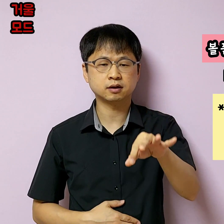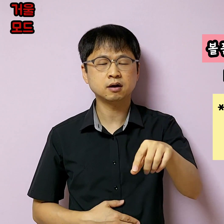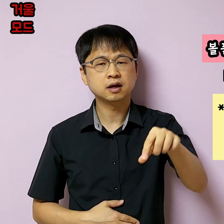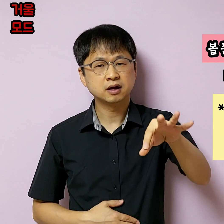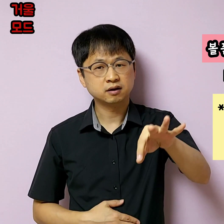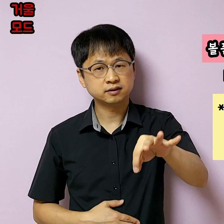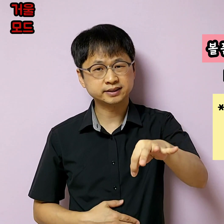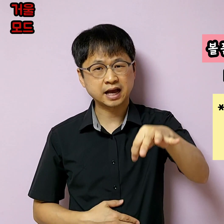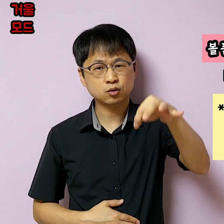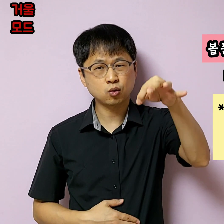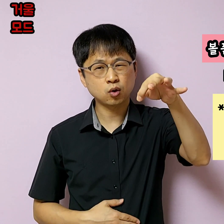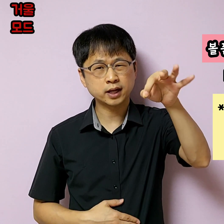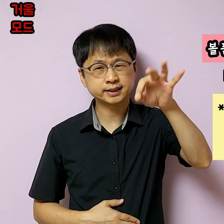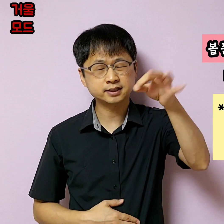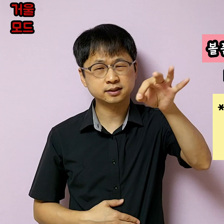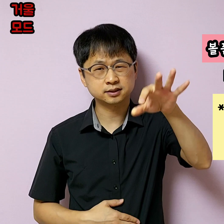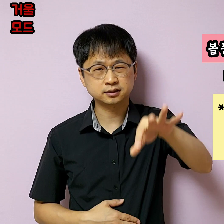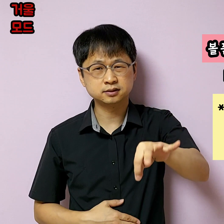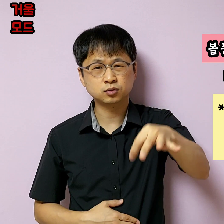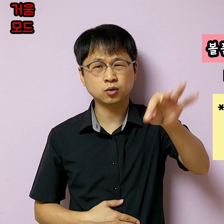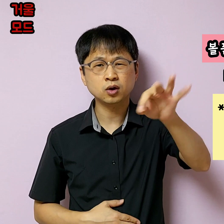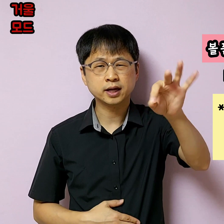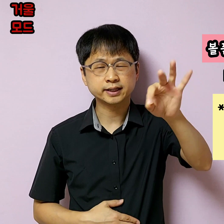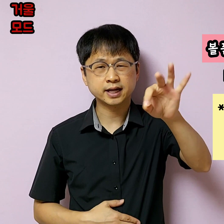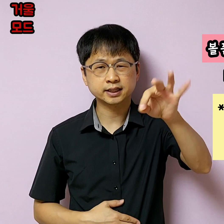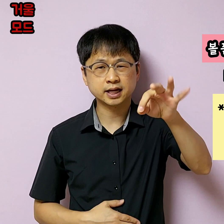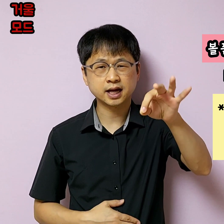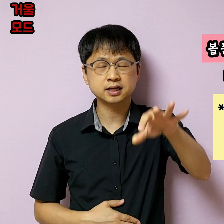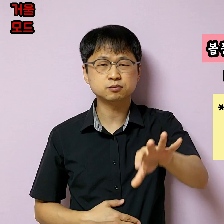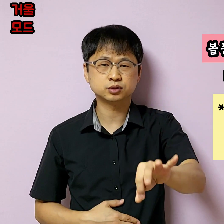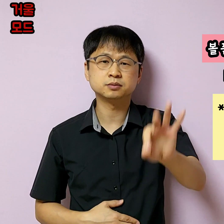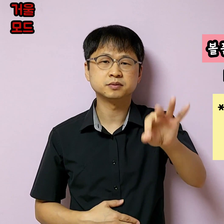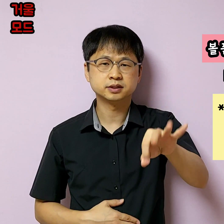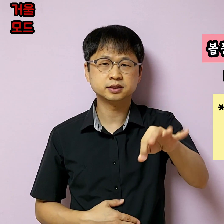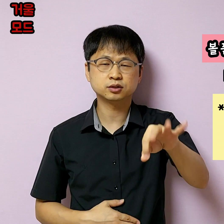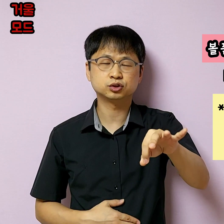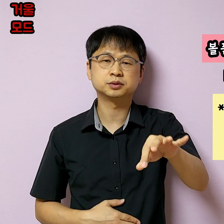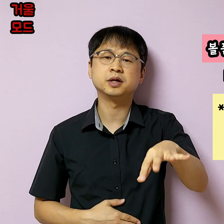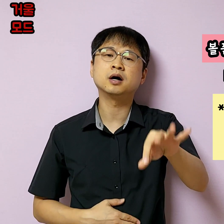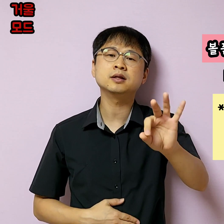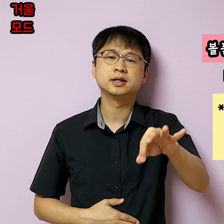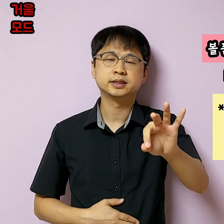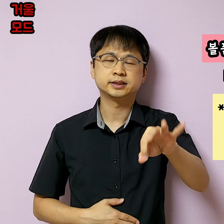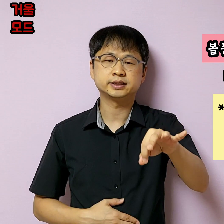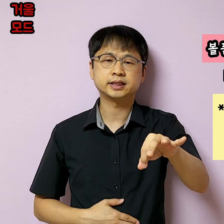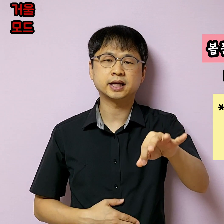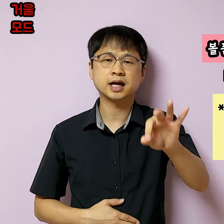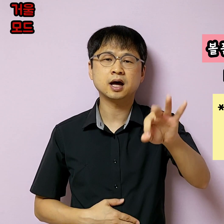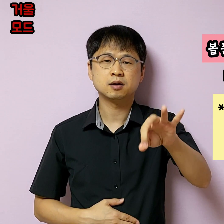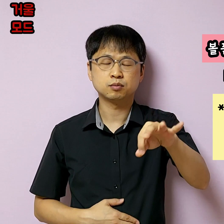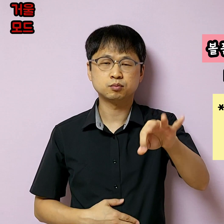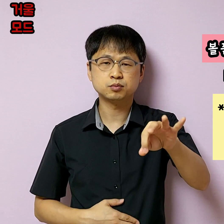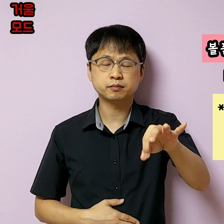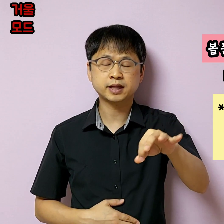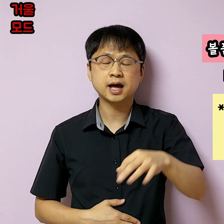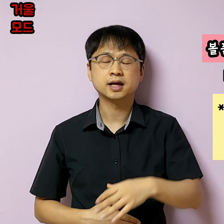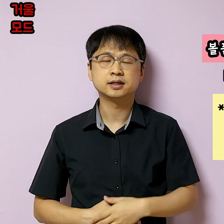해서 어떤 작고 하찮은 것을 들고 딸랑딸랑 하는 모습 흔들어 주시면 시시하다, 볼품없다 이런